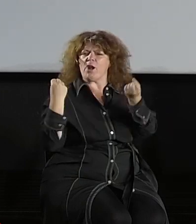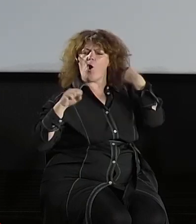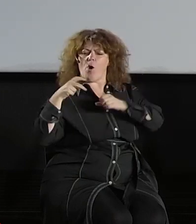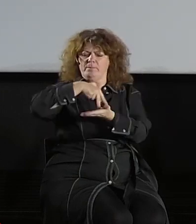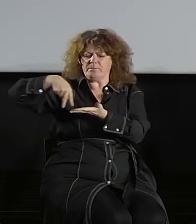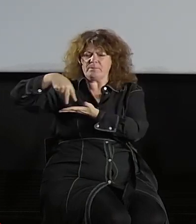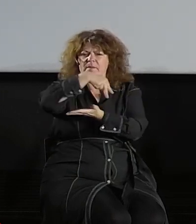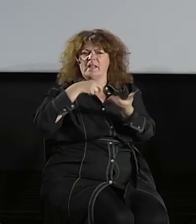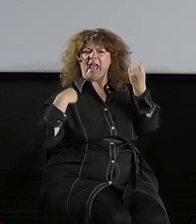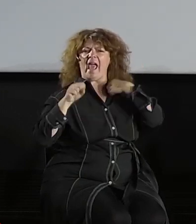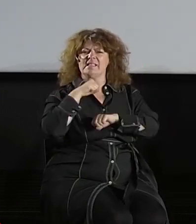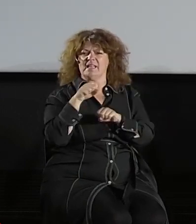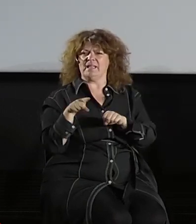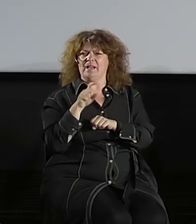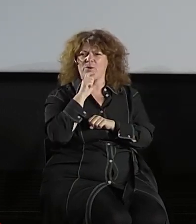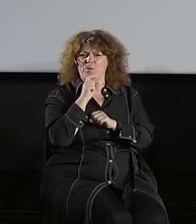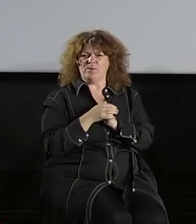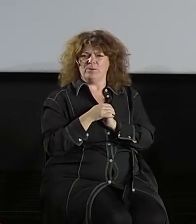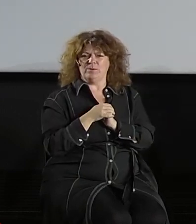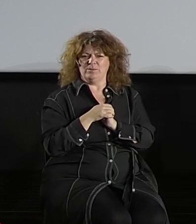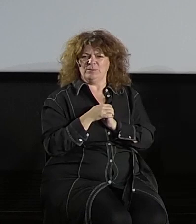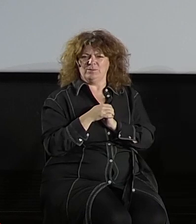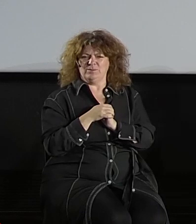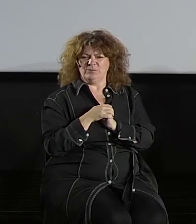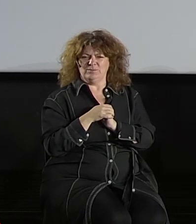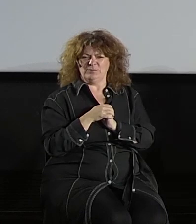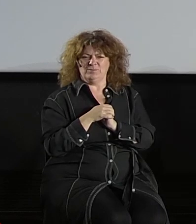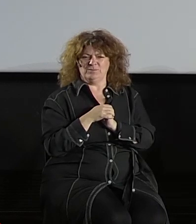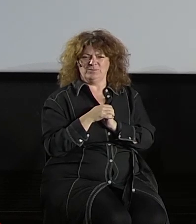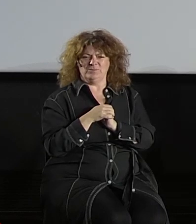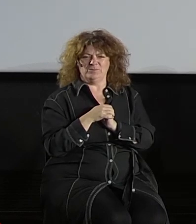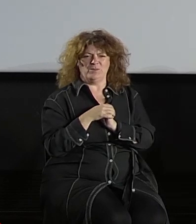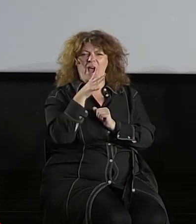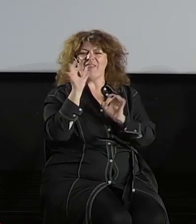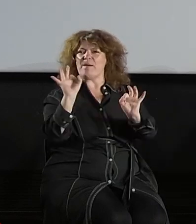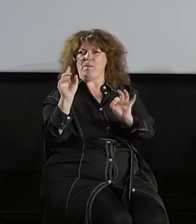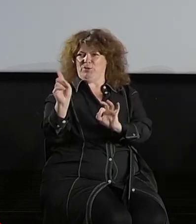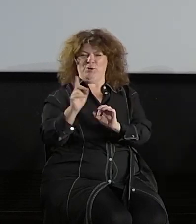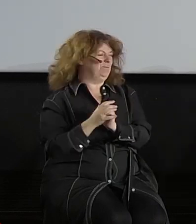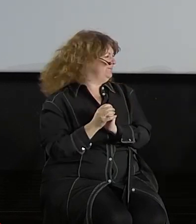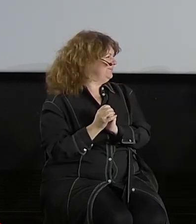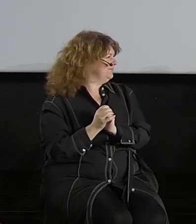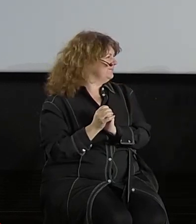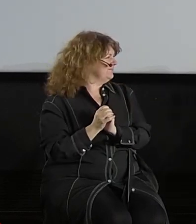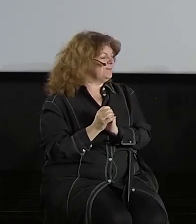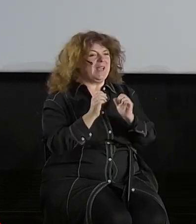que es interesante también un momento que lo que lo contéis Jesús por ahora por Ah introducimos y entraremos ahora en